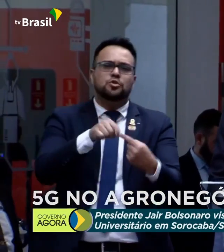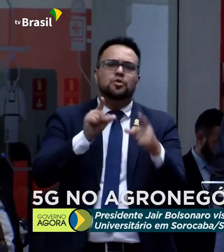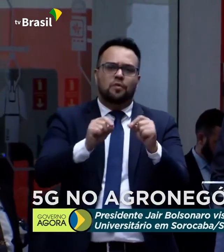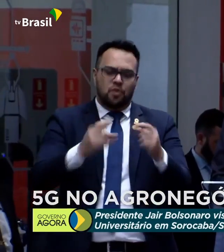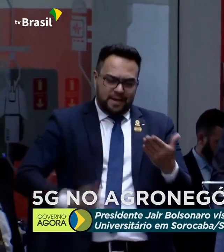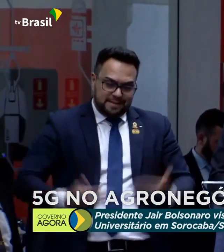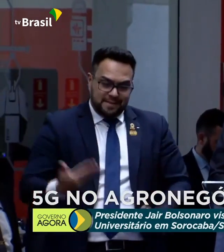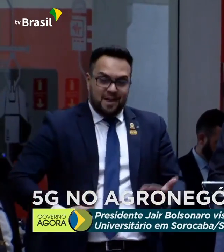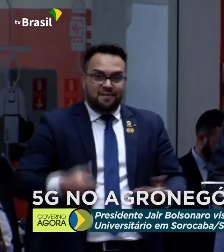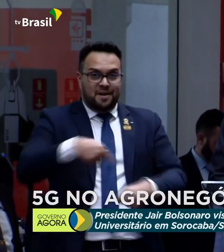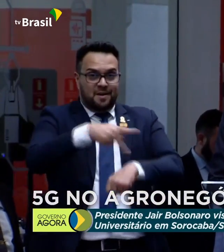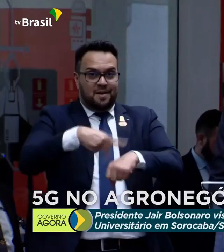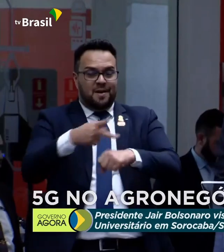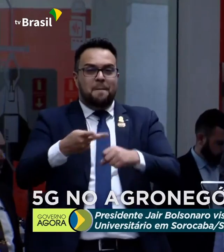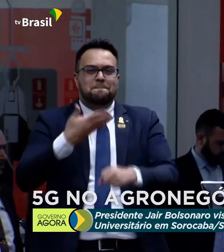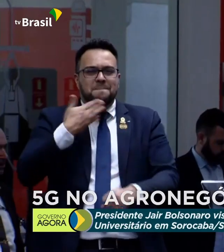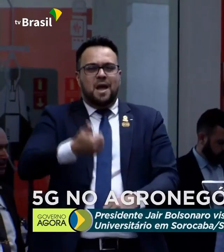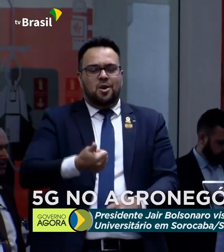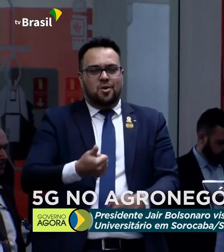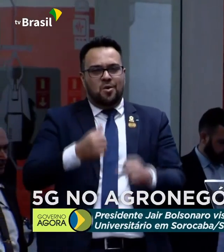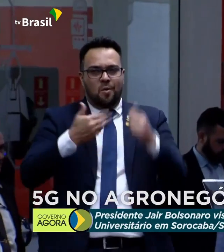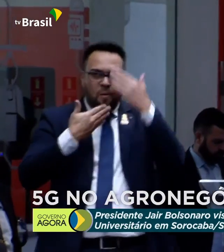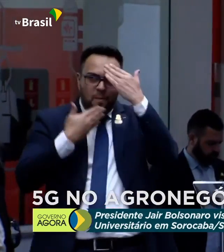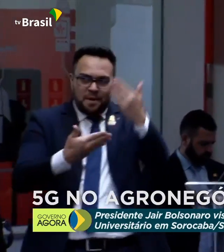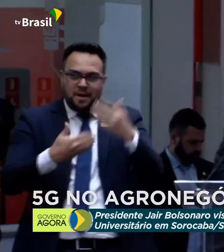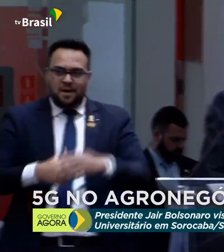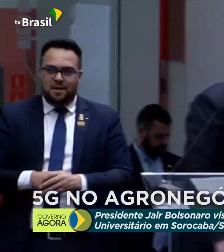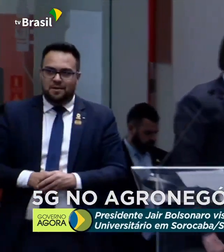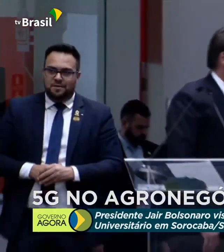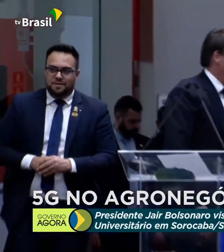pátria da melhor maneira possível. Muito obrigado.